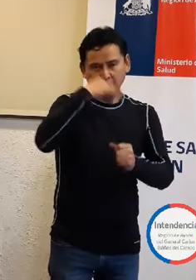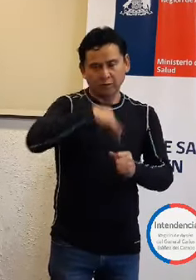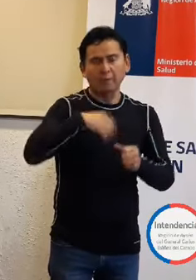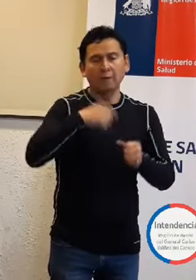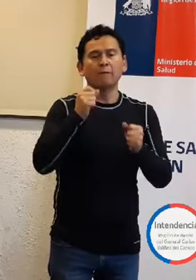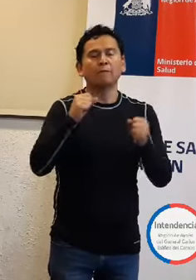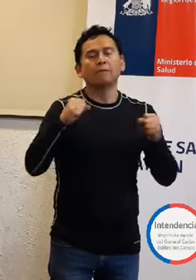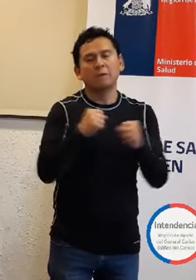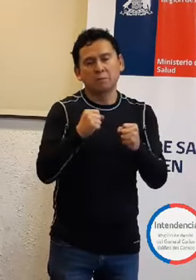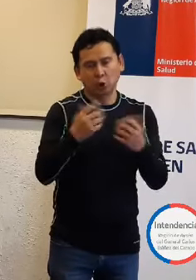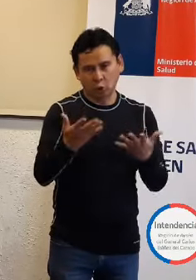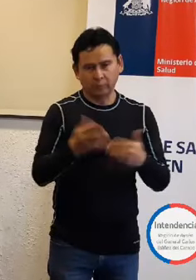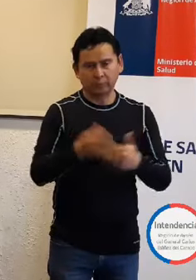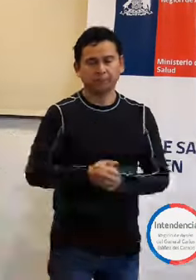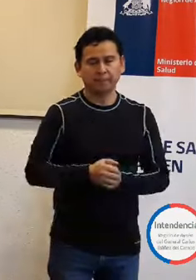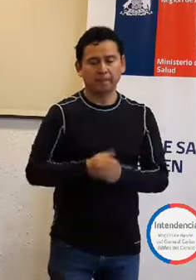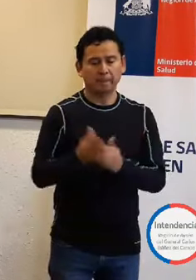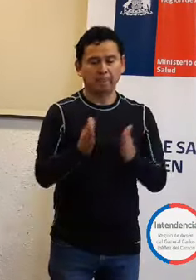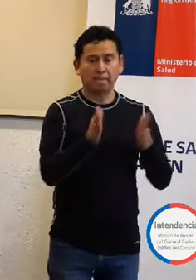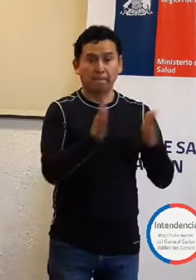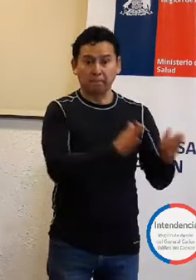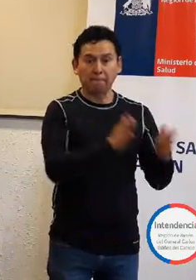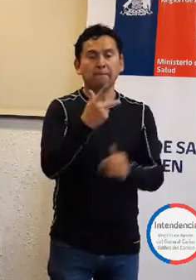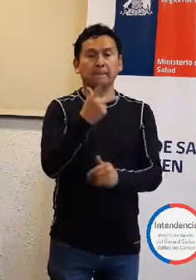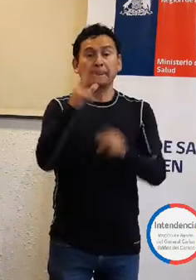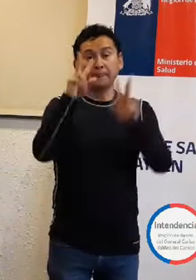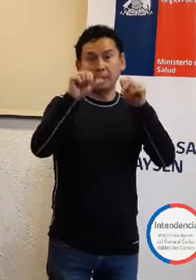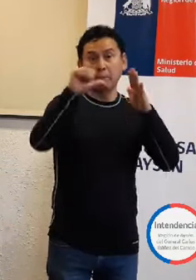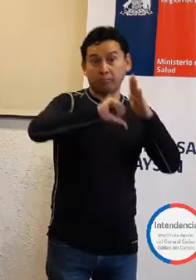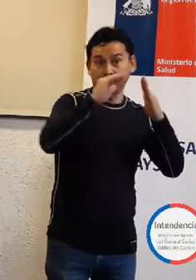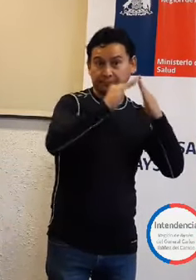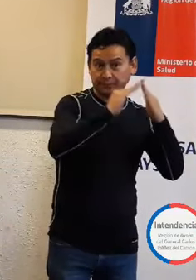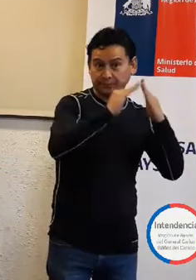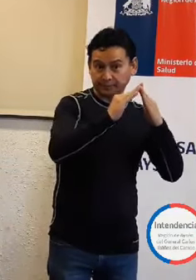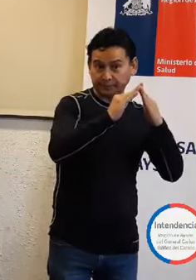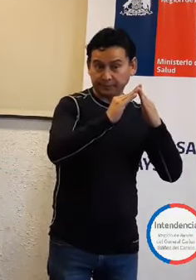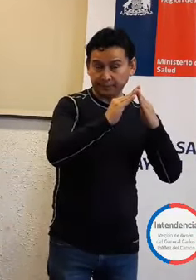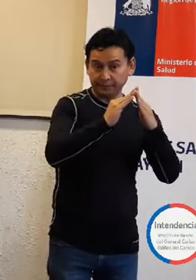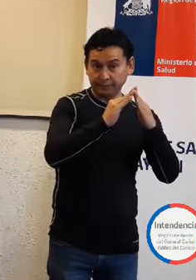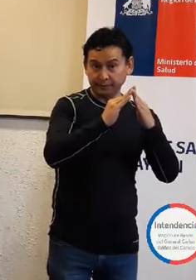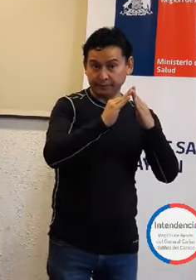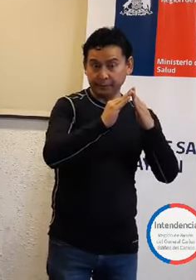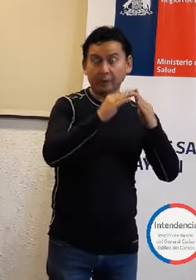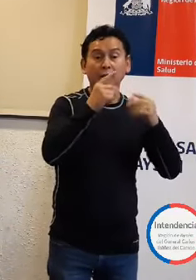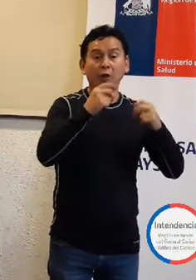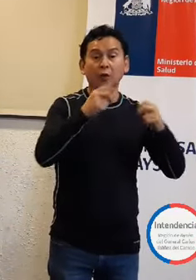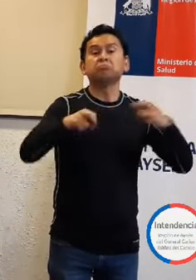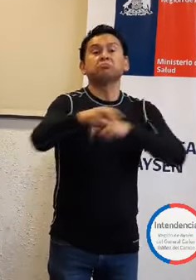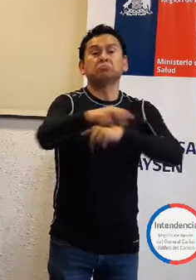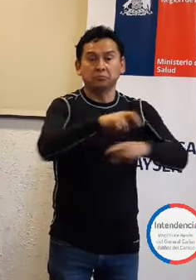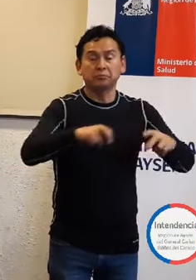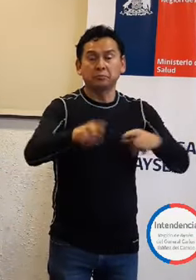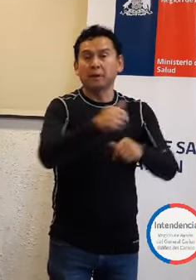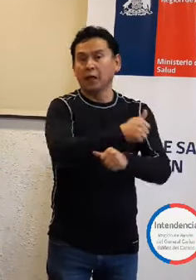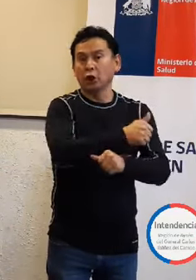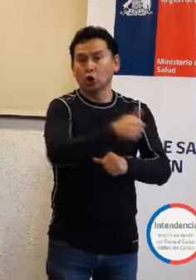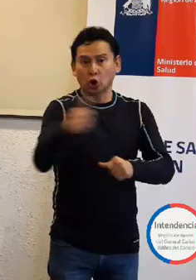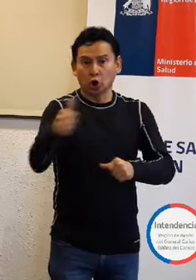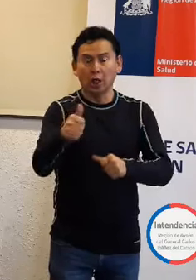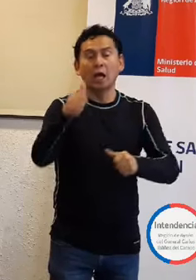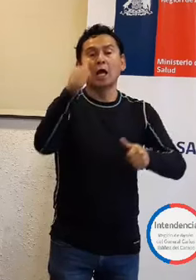del invierno. Respecto de los controles de toque de queda, restricción de desplazamiento que existe para toda la